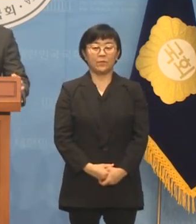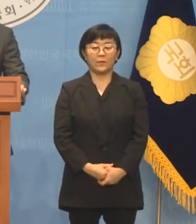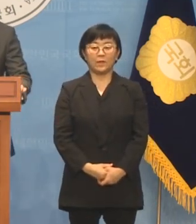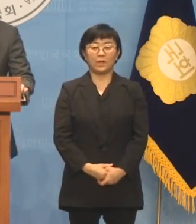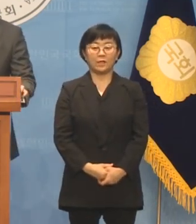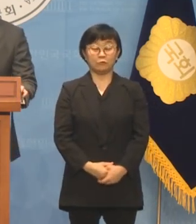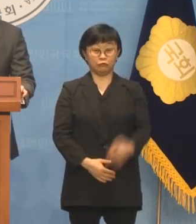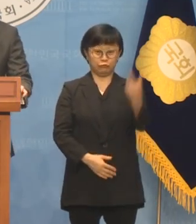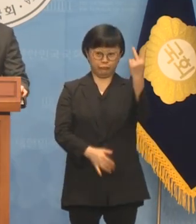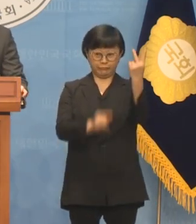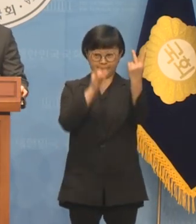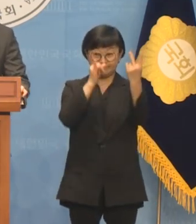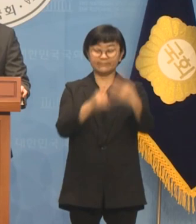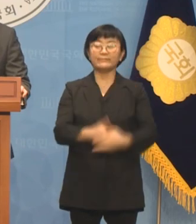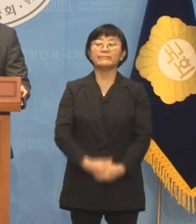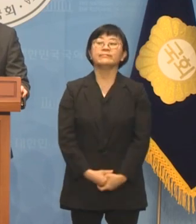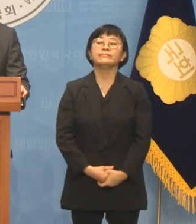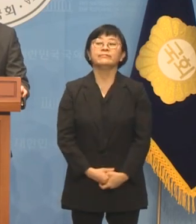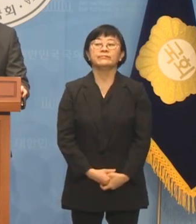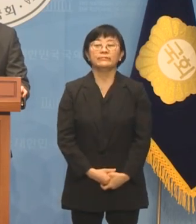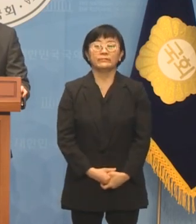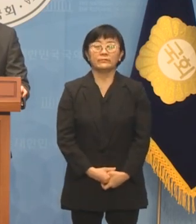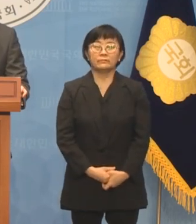온마이크 두 건 진행하겠습니다.